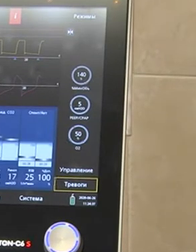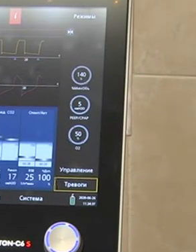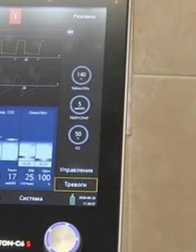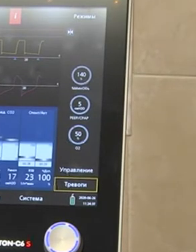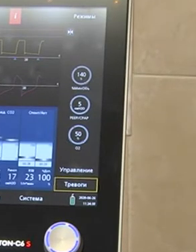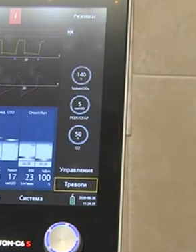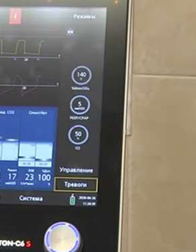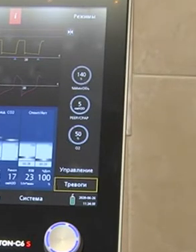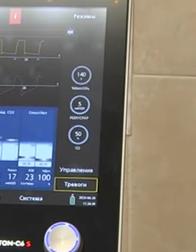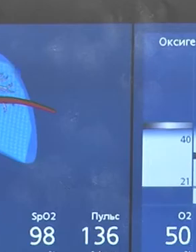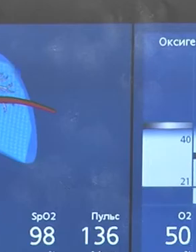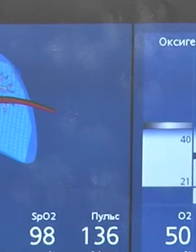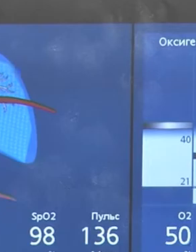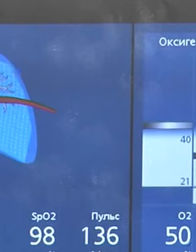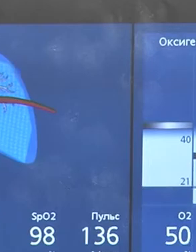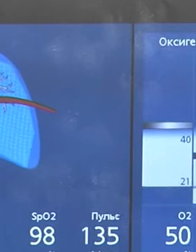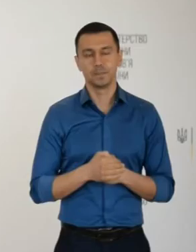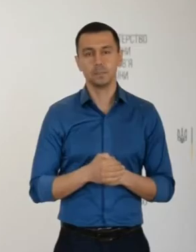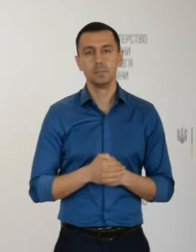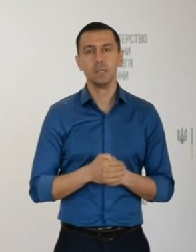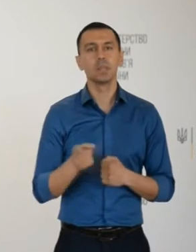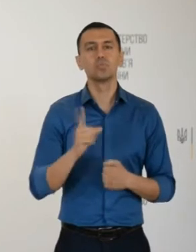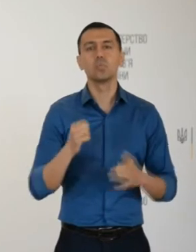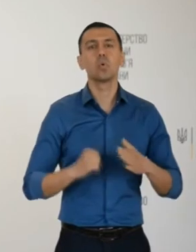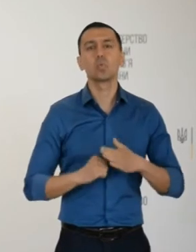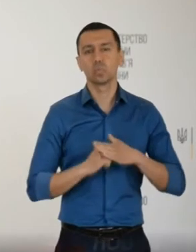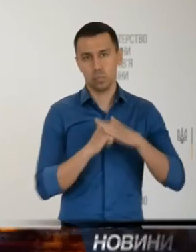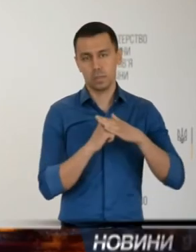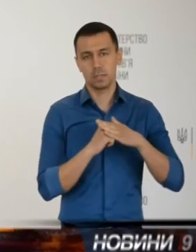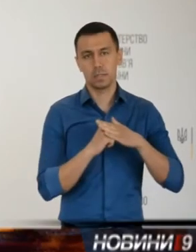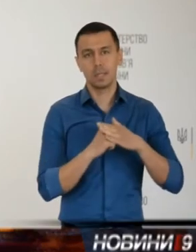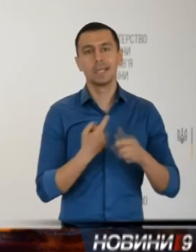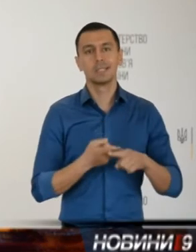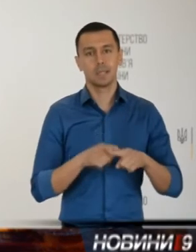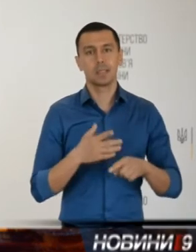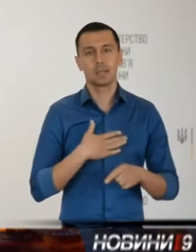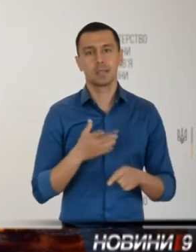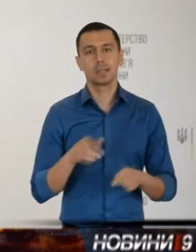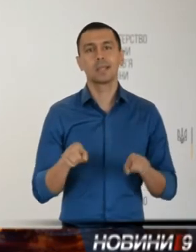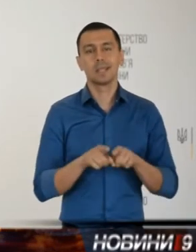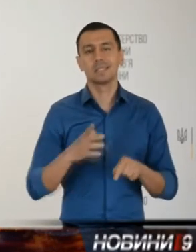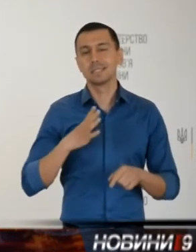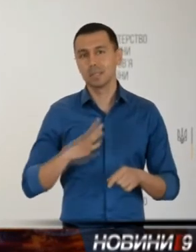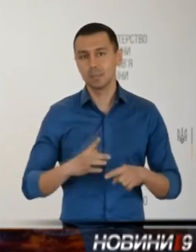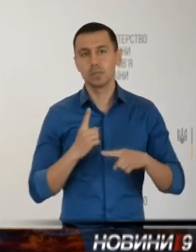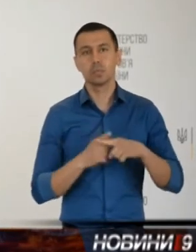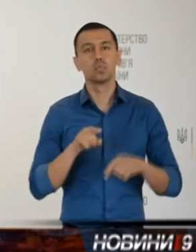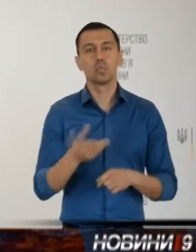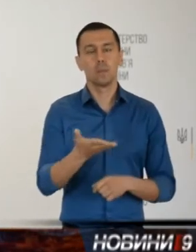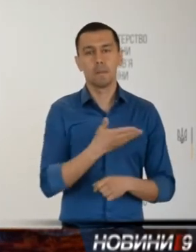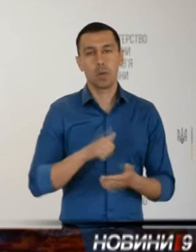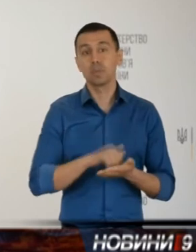небезпеки, ситуація і досі напружена. На чому ґрунтується цей наш такий стриманий оптимізм, і чому